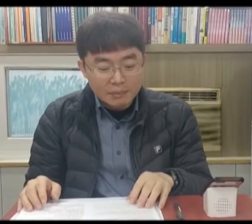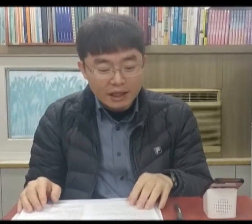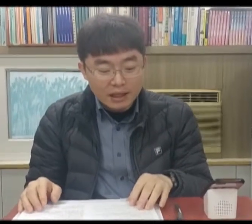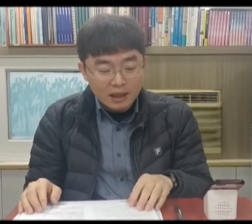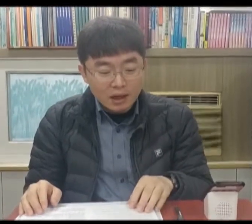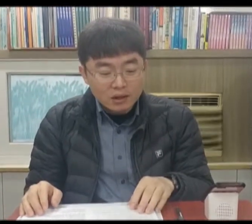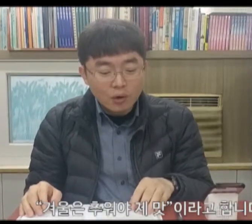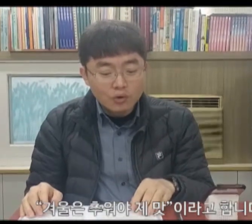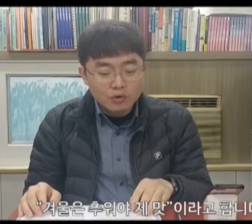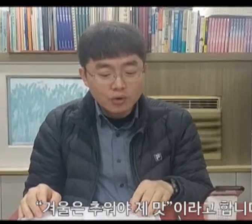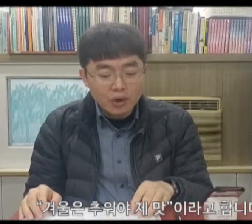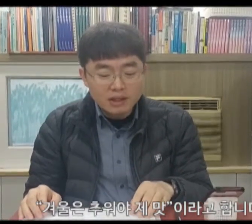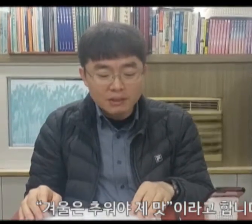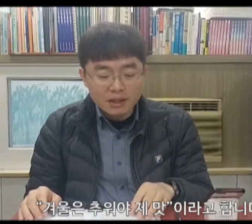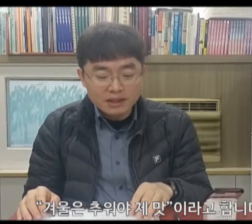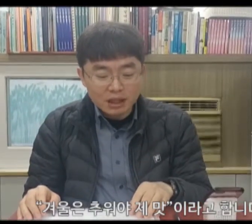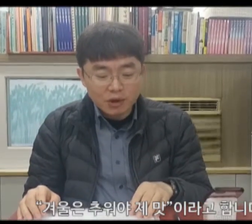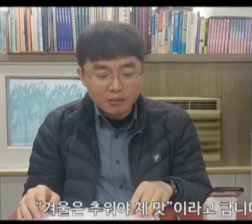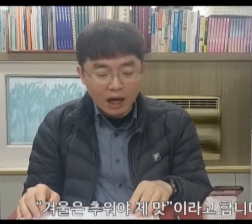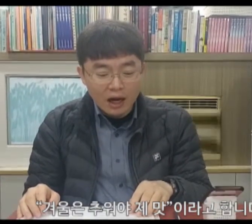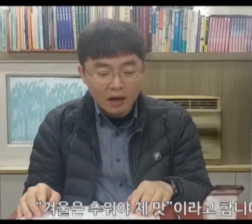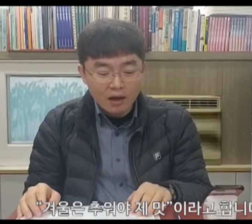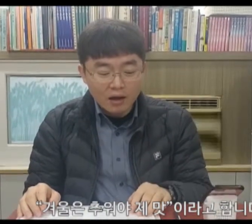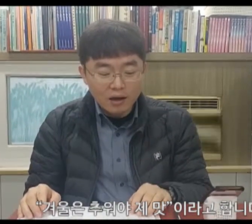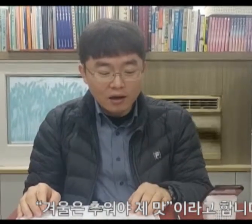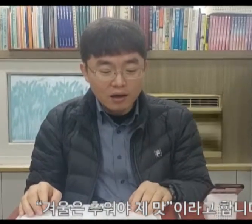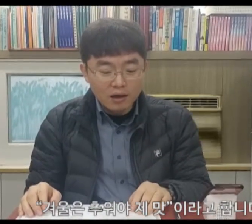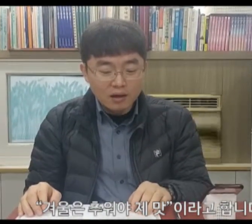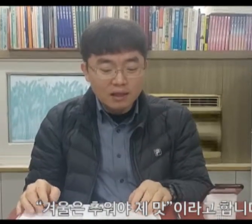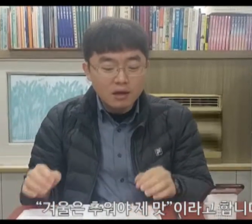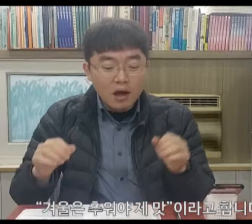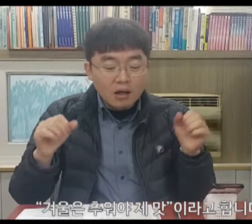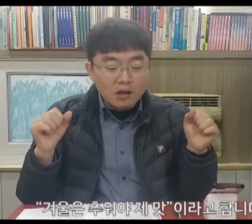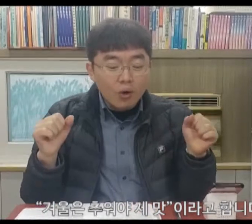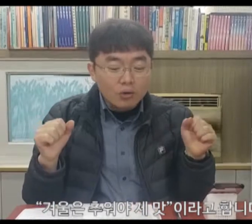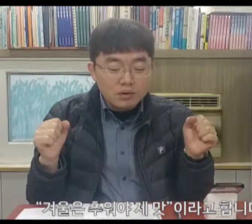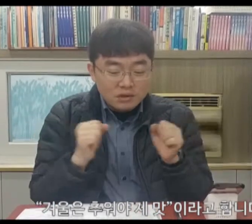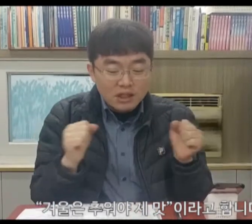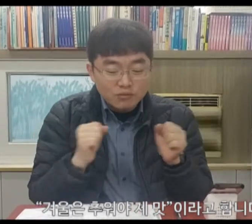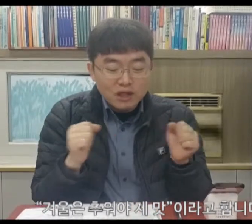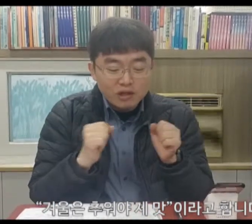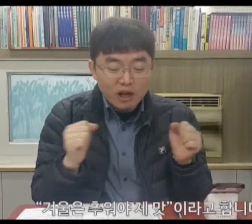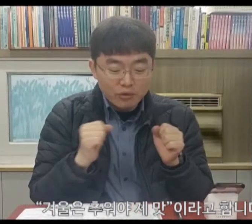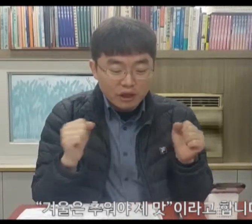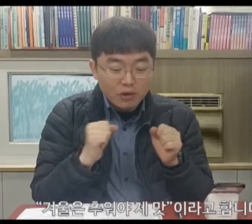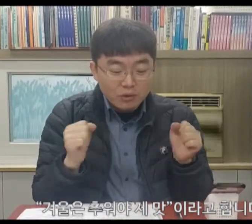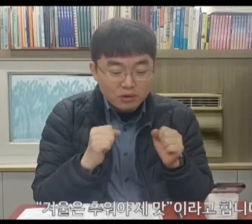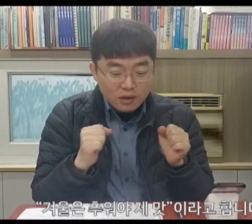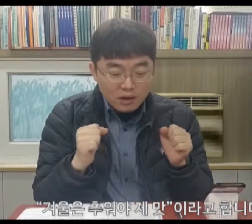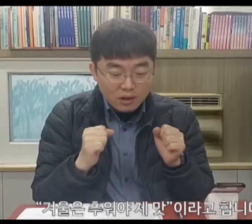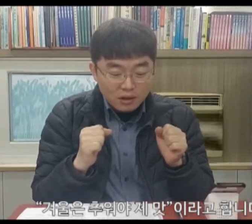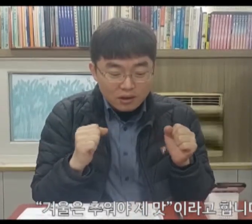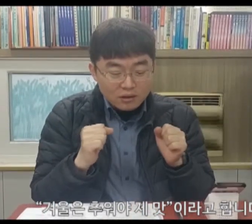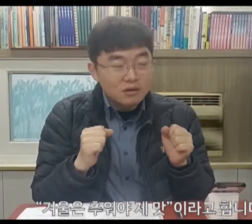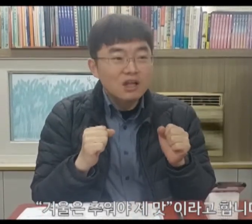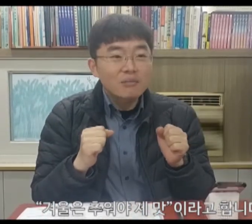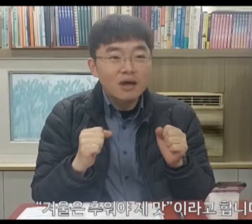다음에 겨울은 추워야 제맛이라고 합니다. 그래서 겨울은 그냥 문장 그대로 해볼게요. 겨울은 그 다음에